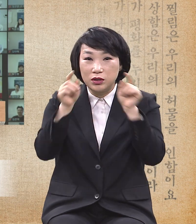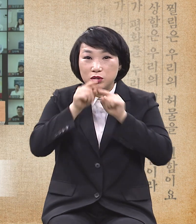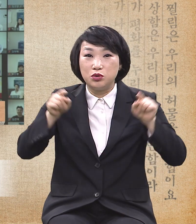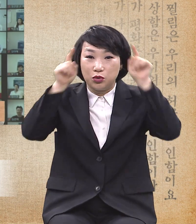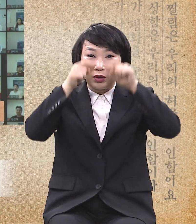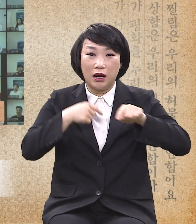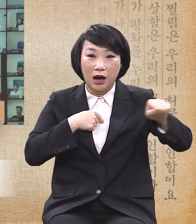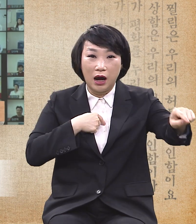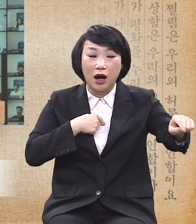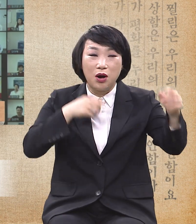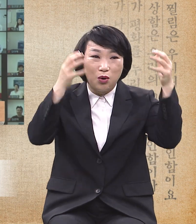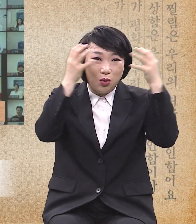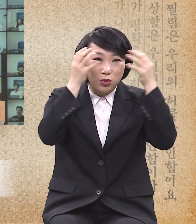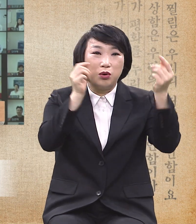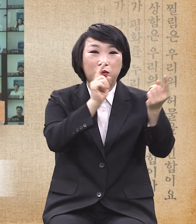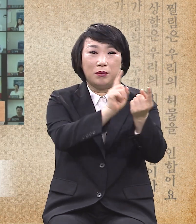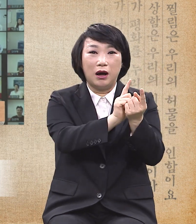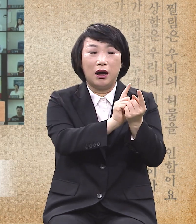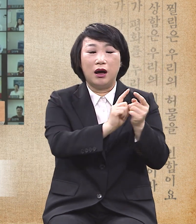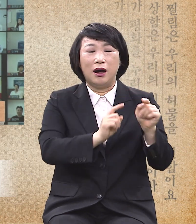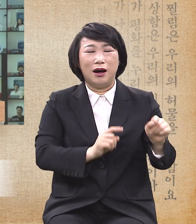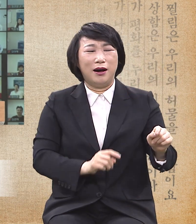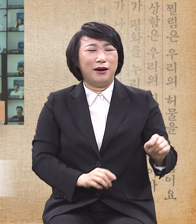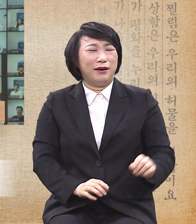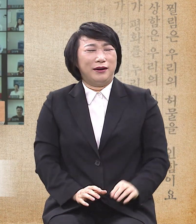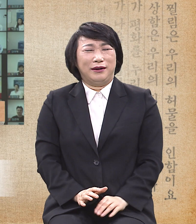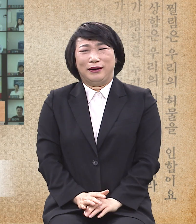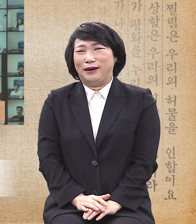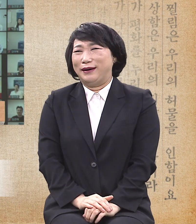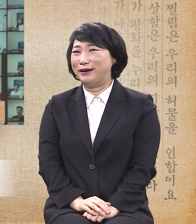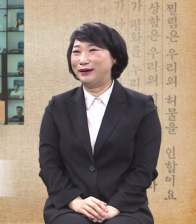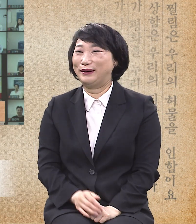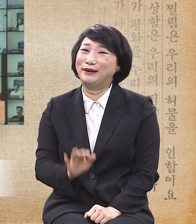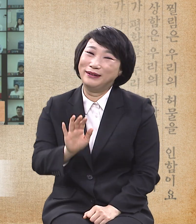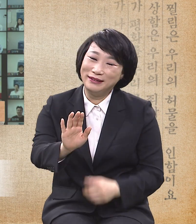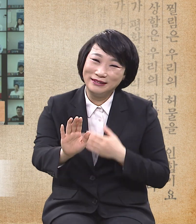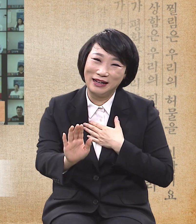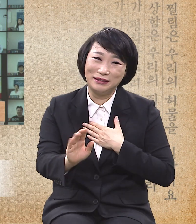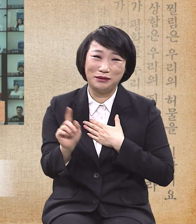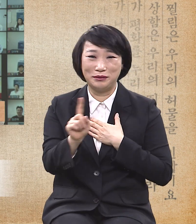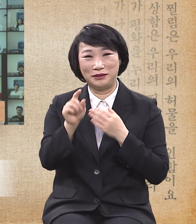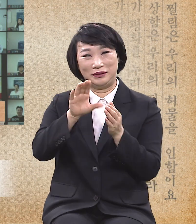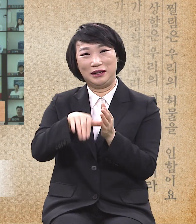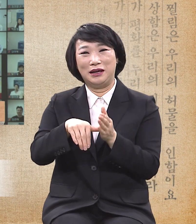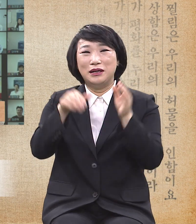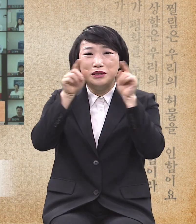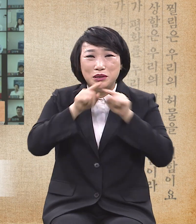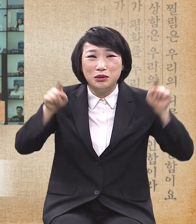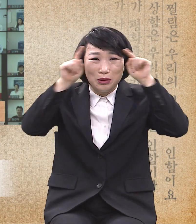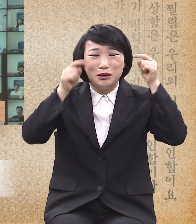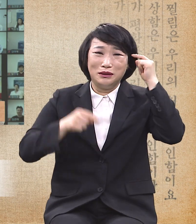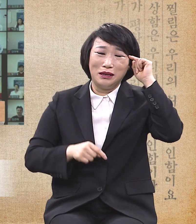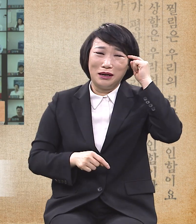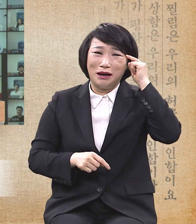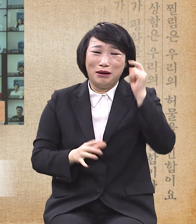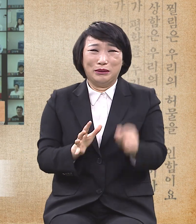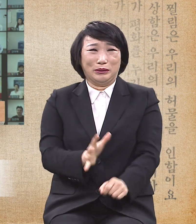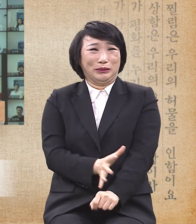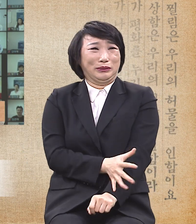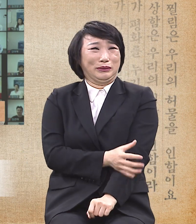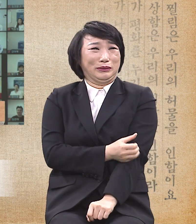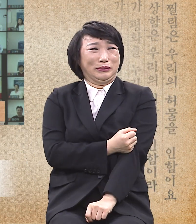지옥에 가서 당하는 고통. 저는 어떤 때 지옥을 생각하면요, 소름